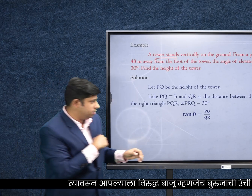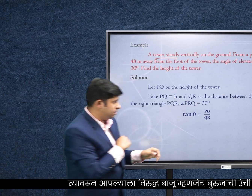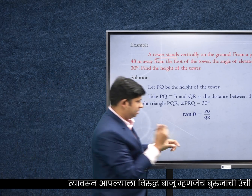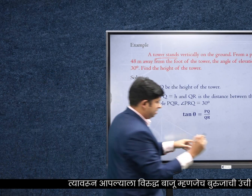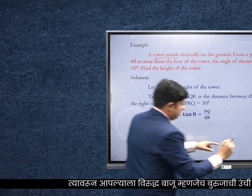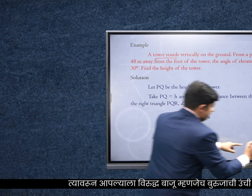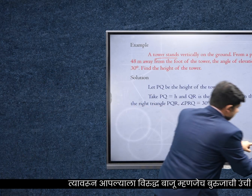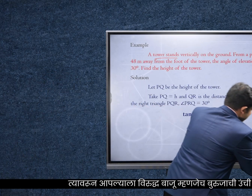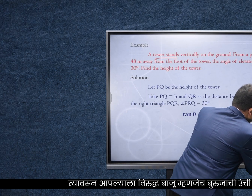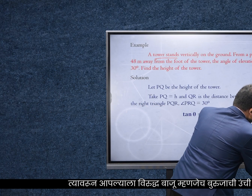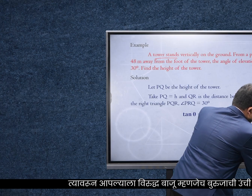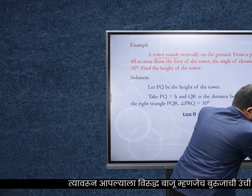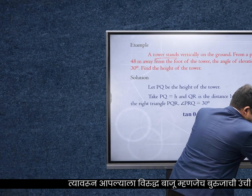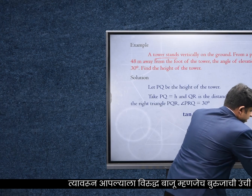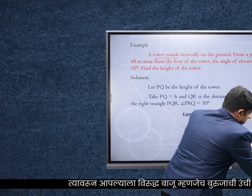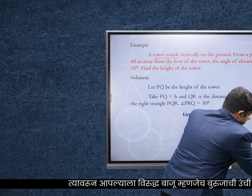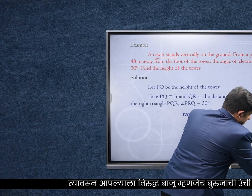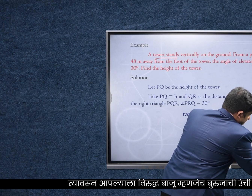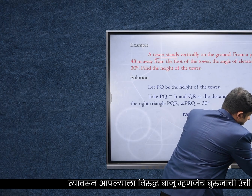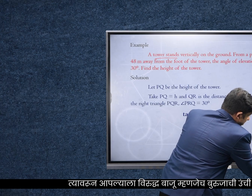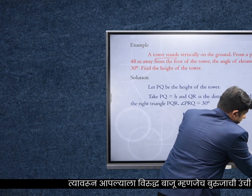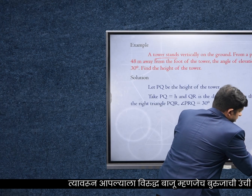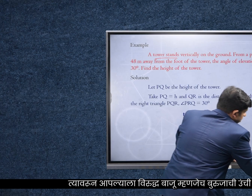आपल्याला विरुद्ध बाजू म्हणजेच बुरुजाची उंची मिळू शकते.